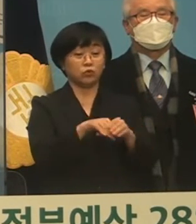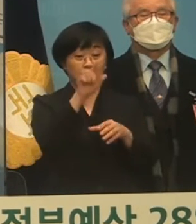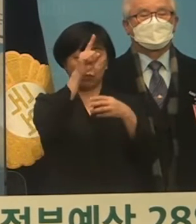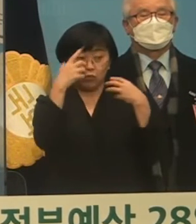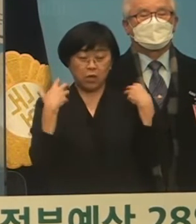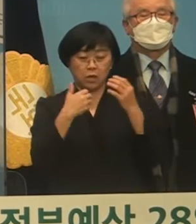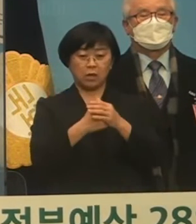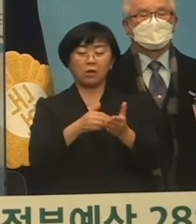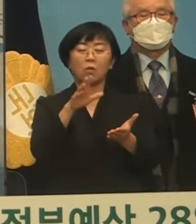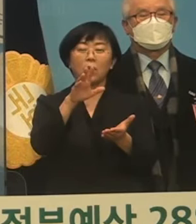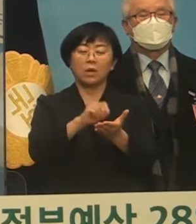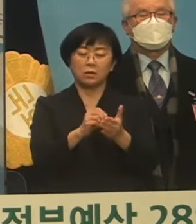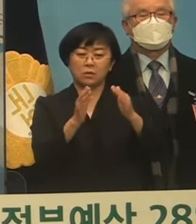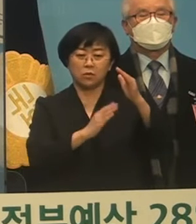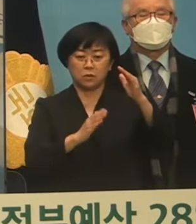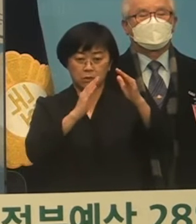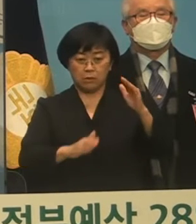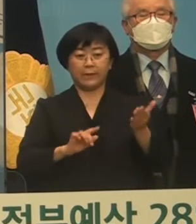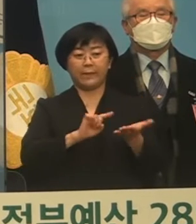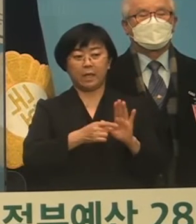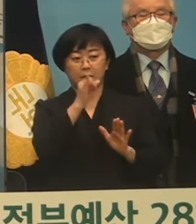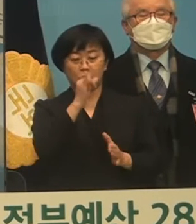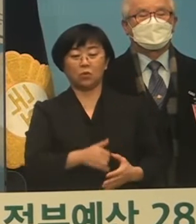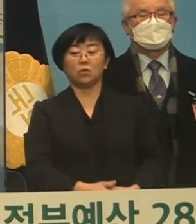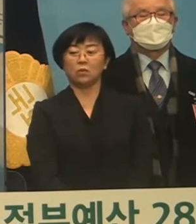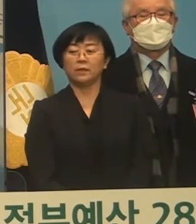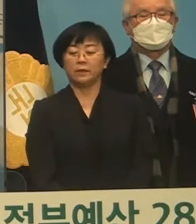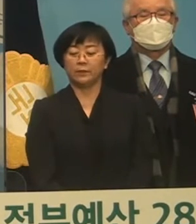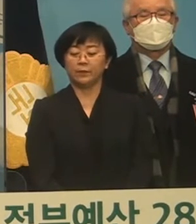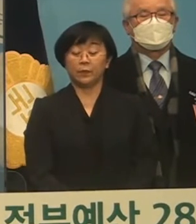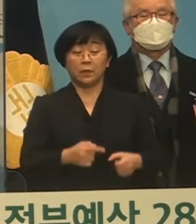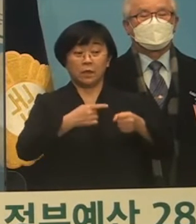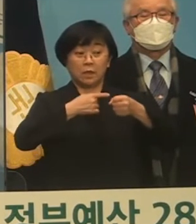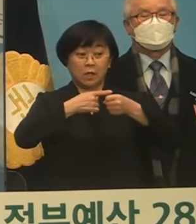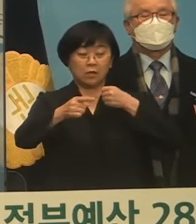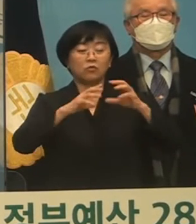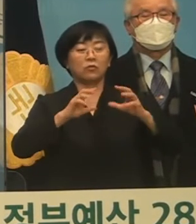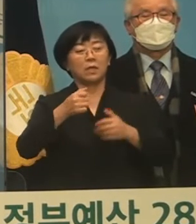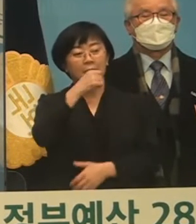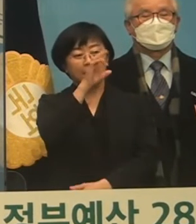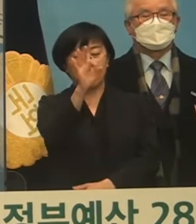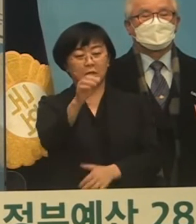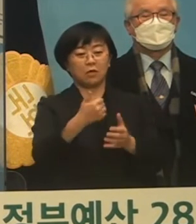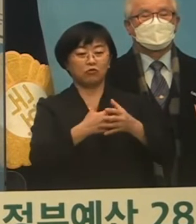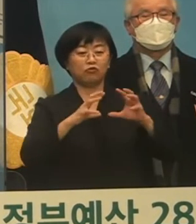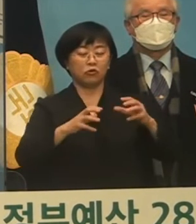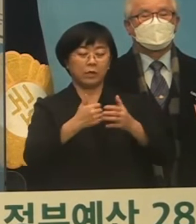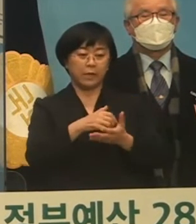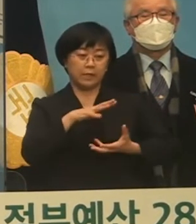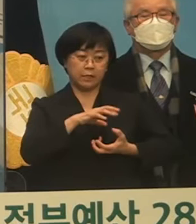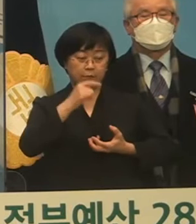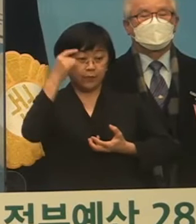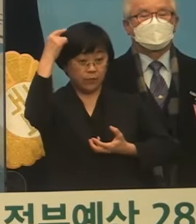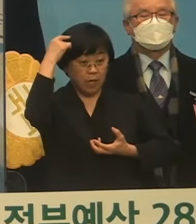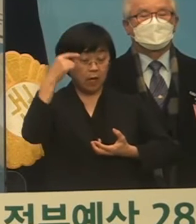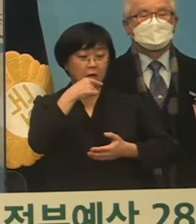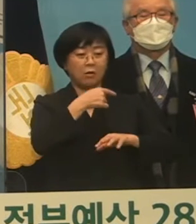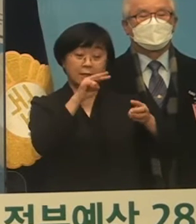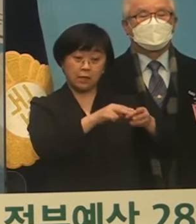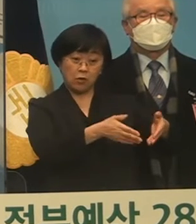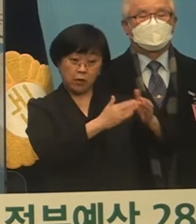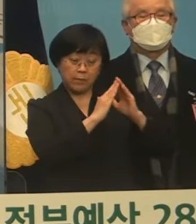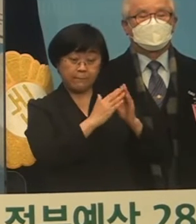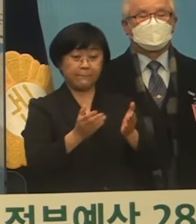정부 국정과제로 공식화되었습니다. 내년 국가예산에 국립심내혈관센터 건립 예산이 반영이